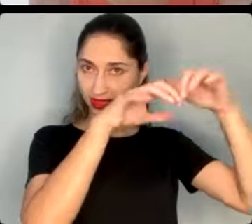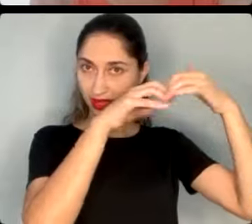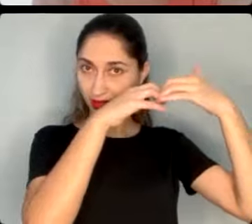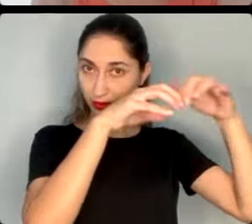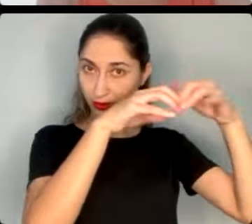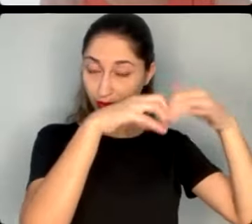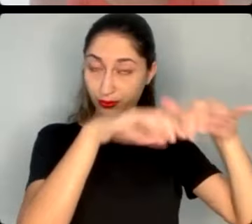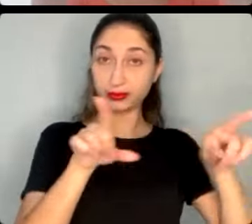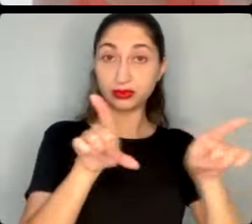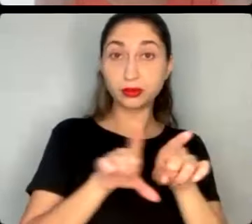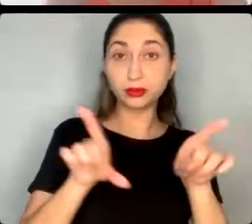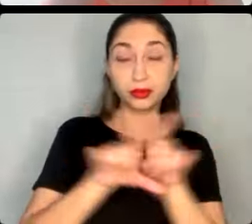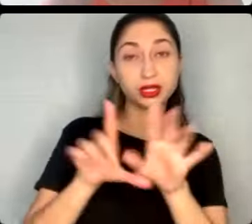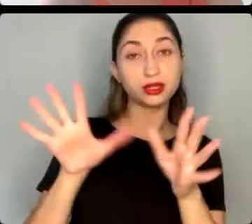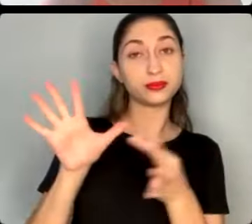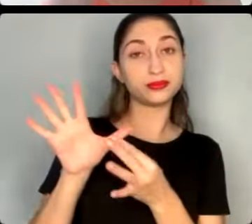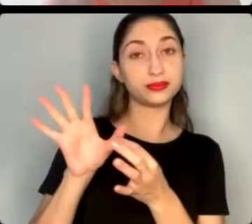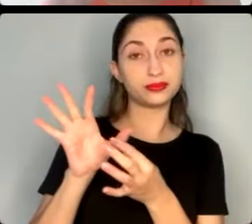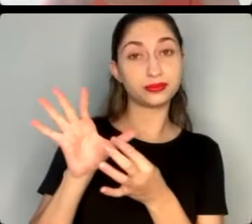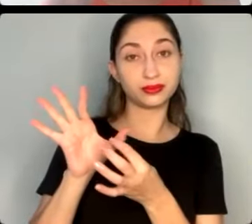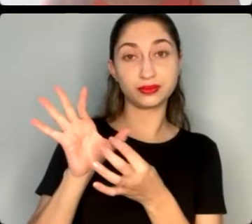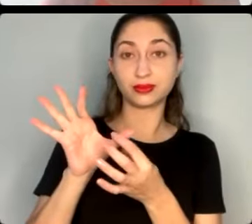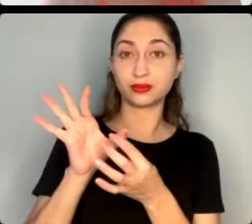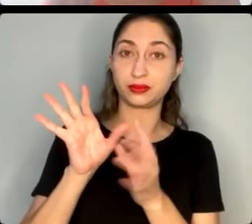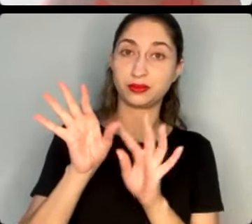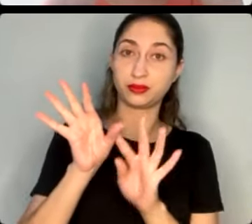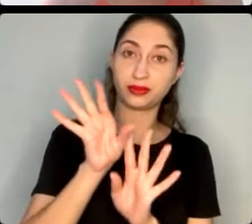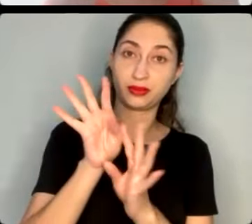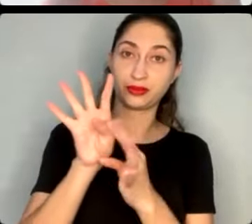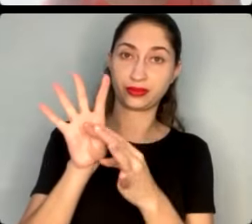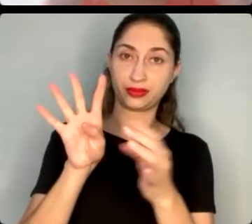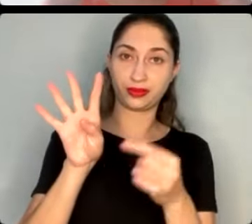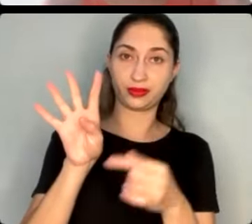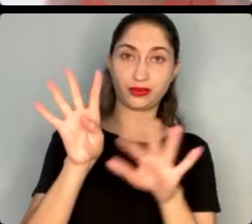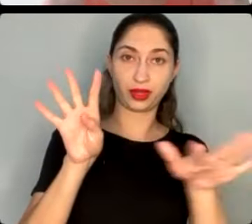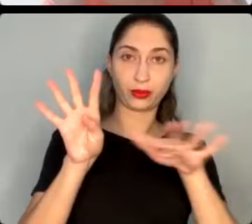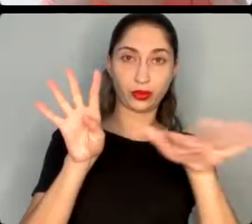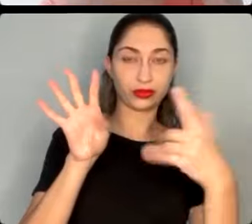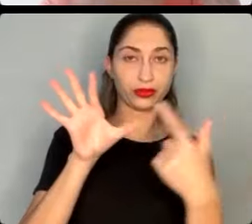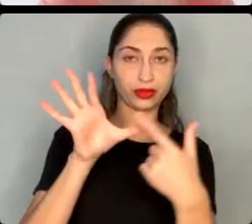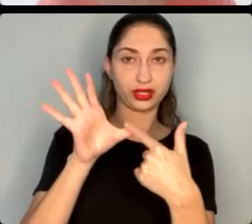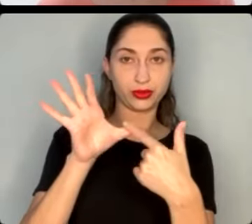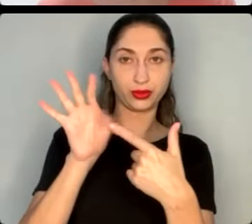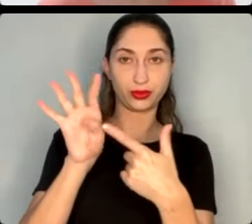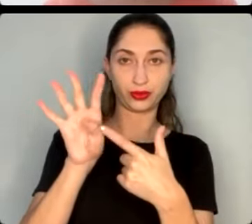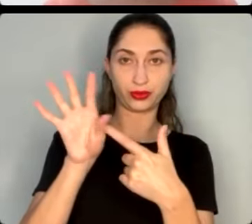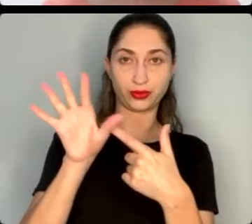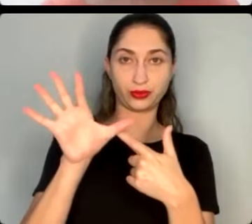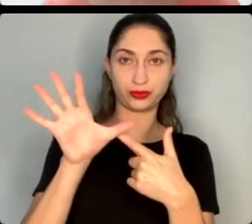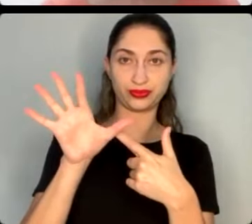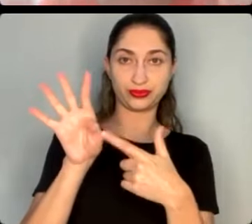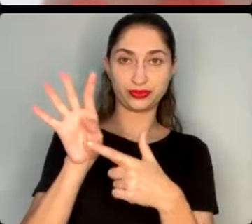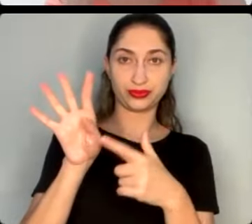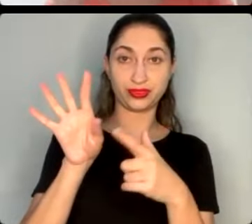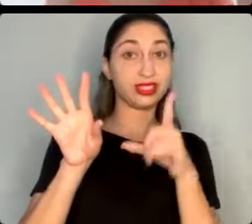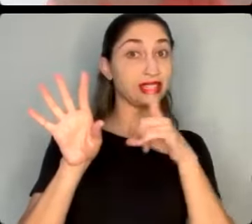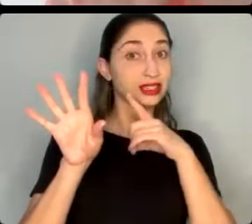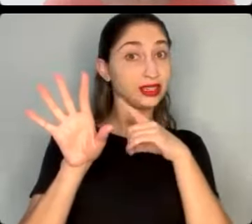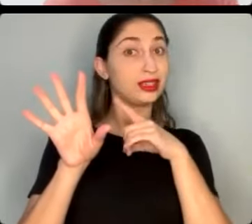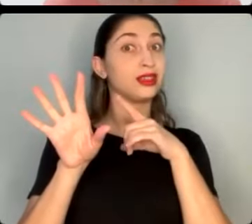que consegue chegar aqui no centro da mão, né? E são muitos músculos